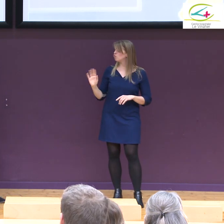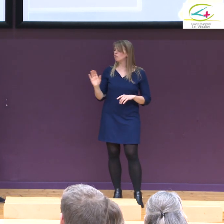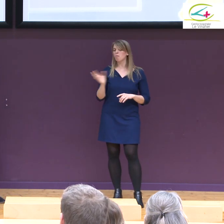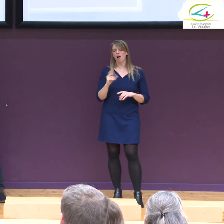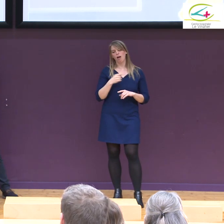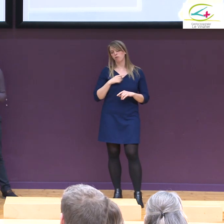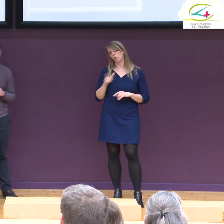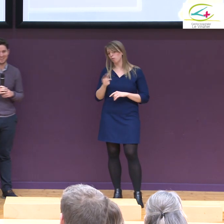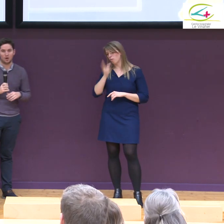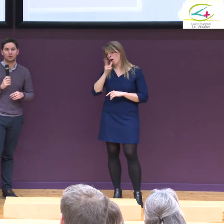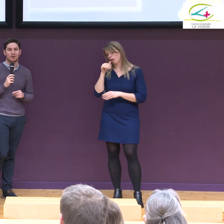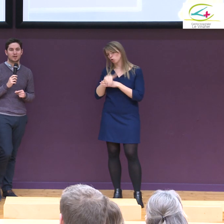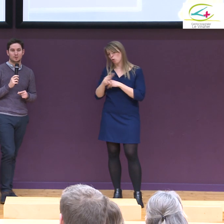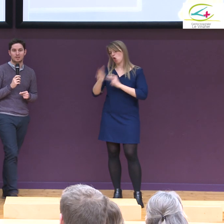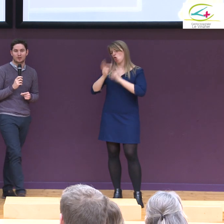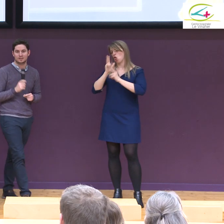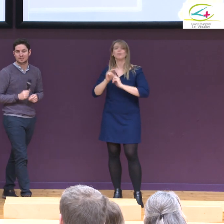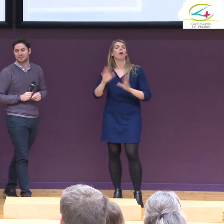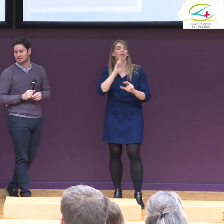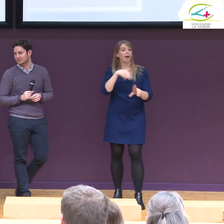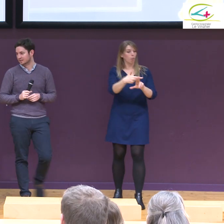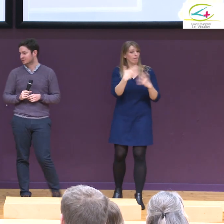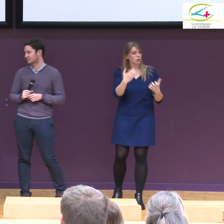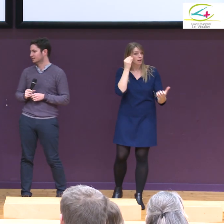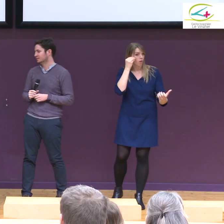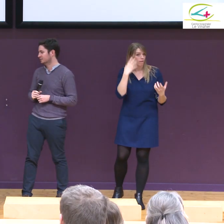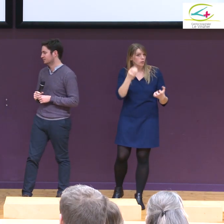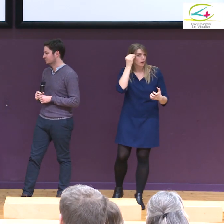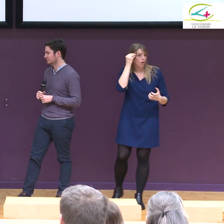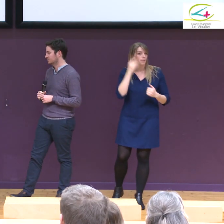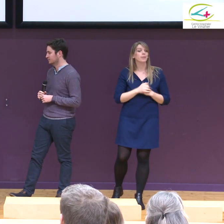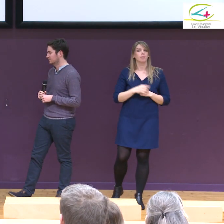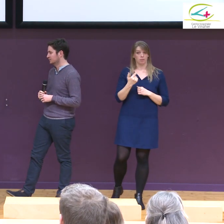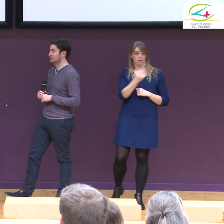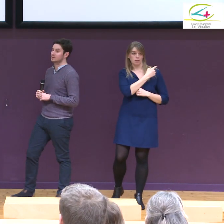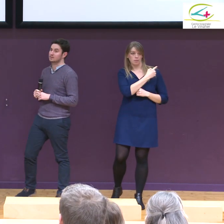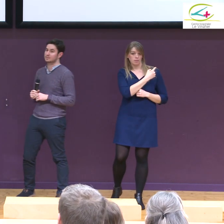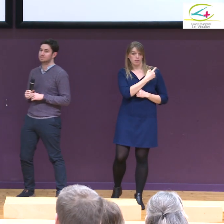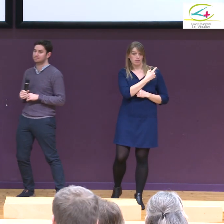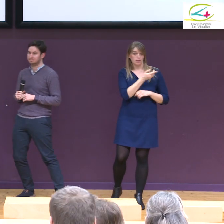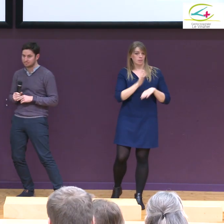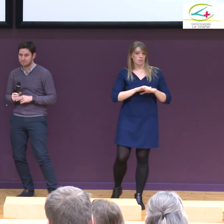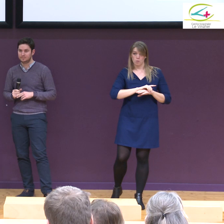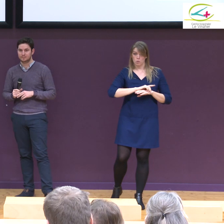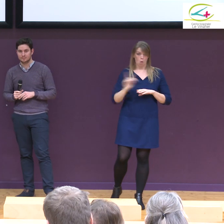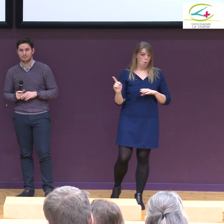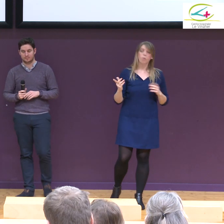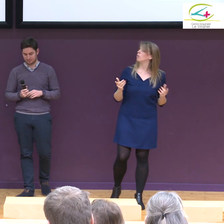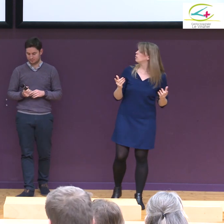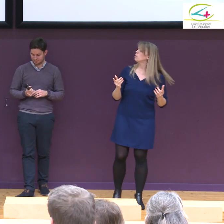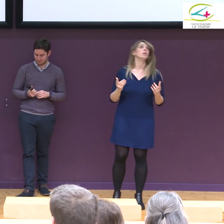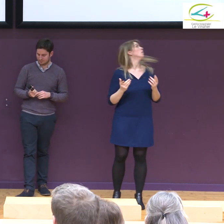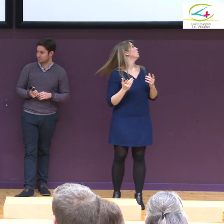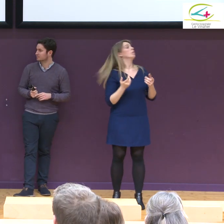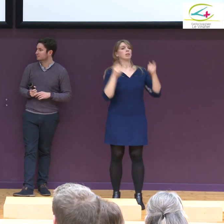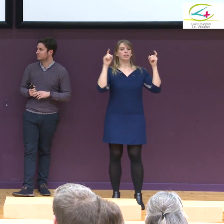bouchon. On vous donne la réponse alors? Eh bien, non. Le suicide